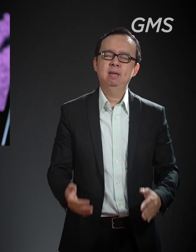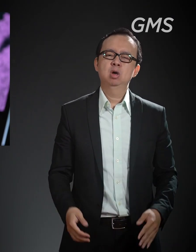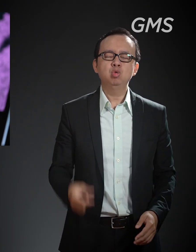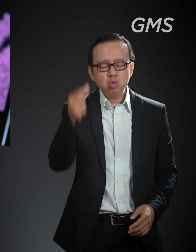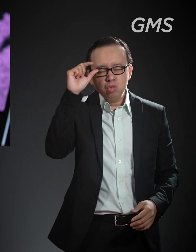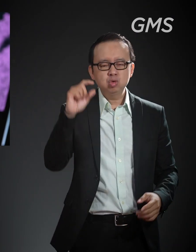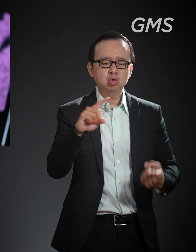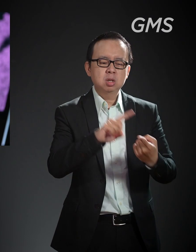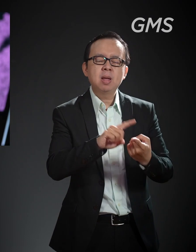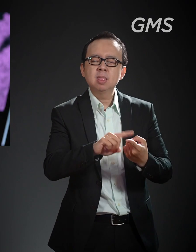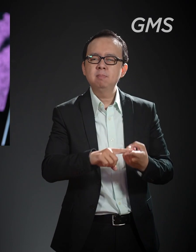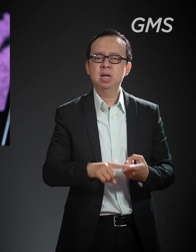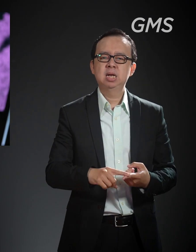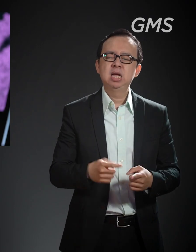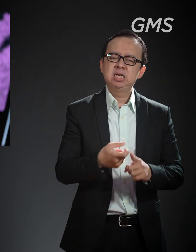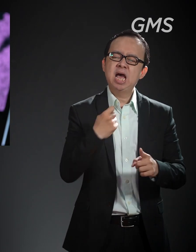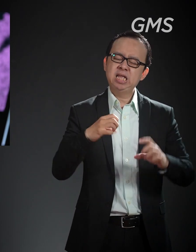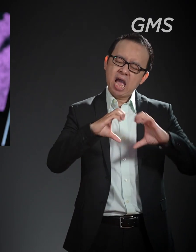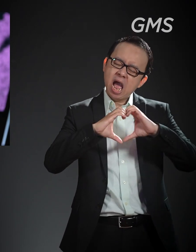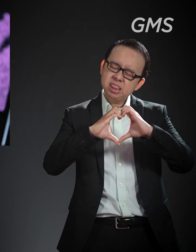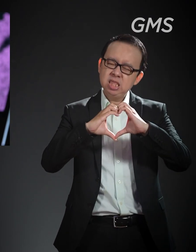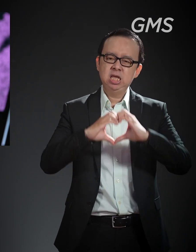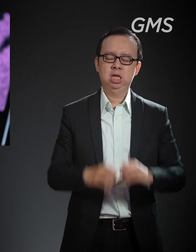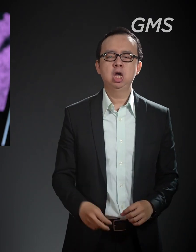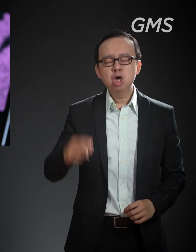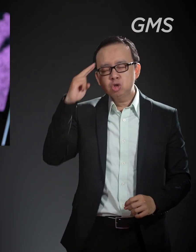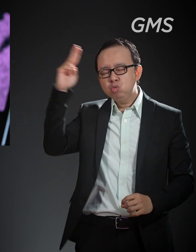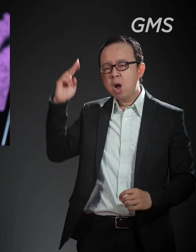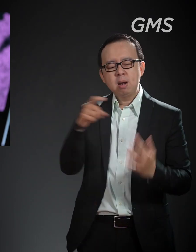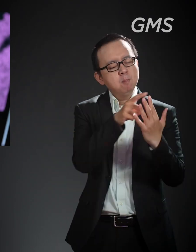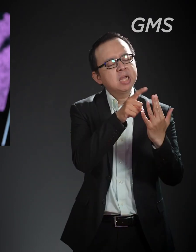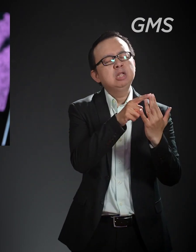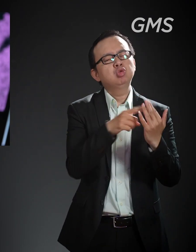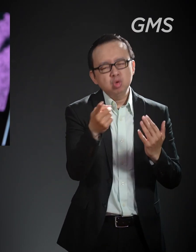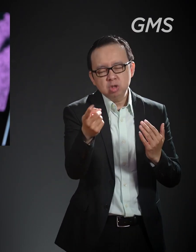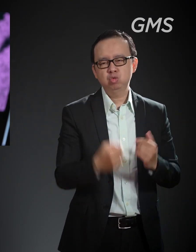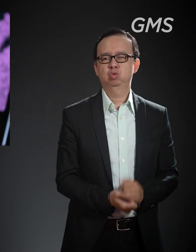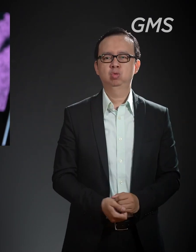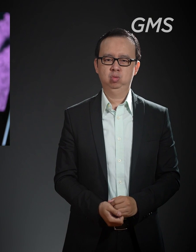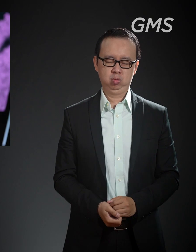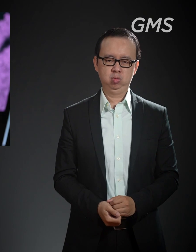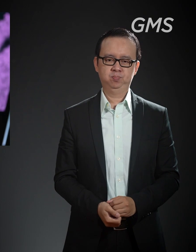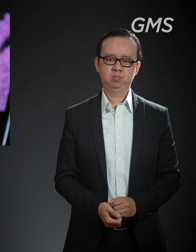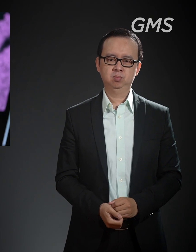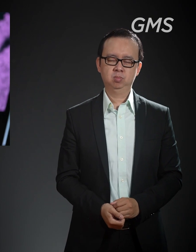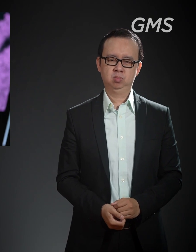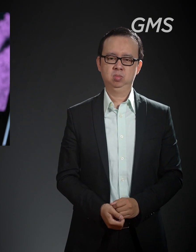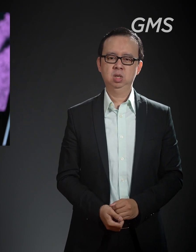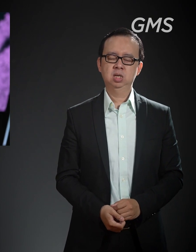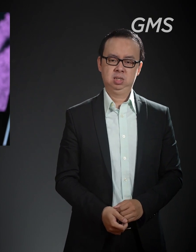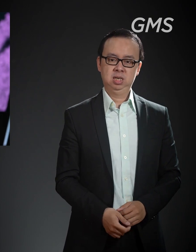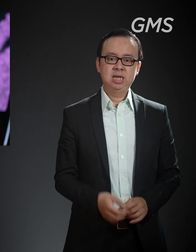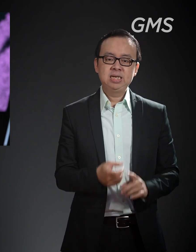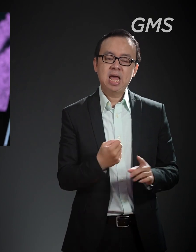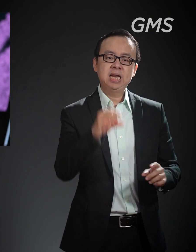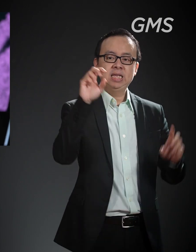Tuhannya. Itu semuanya diperhitungkan oleh Tuhan. Dan dari ayat 4 tadi yang kita baca,